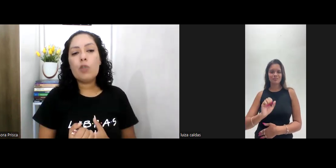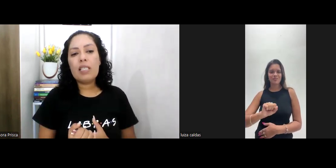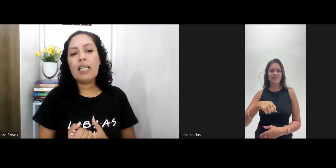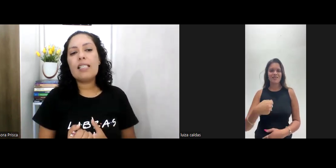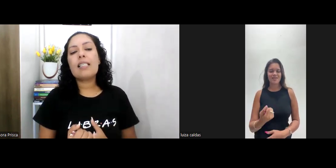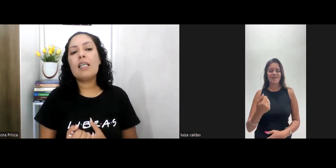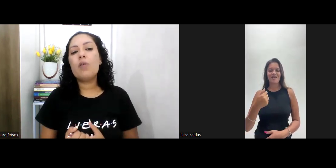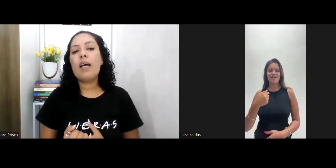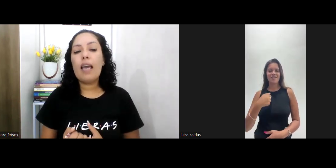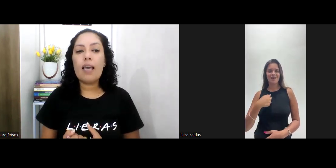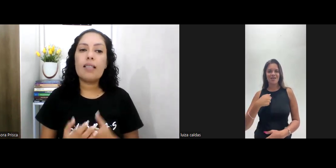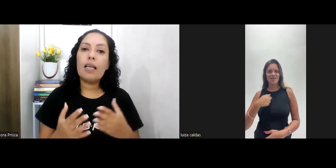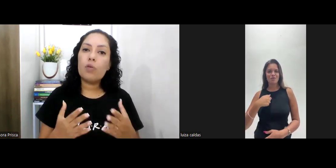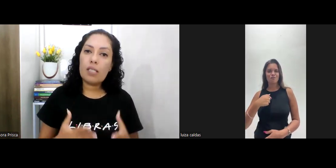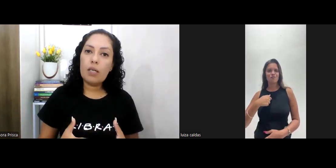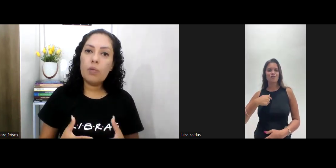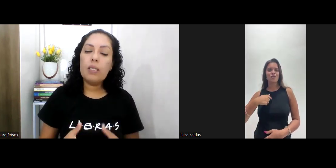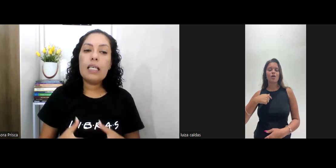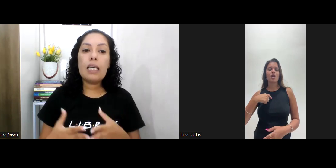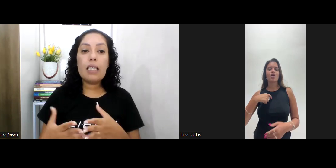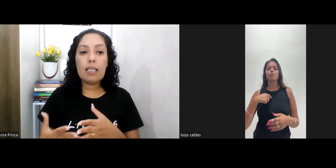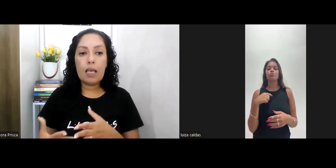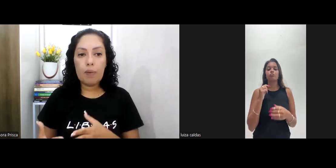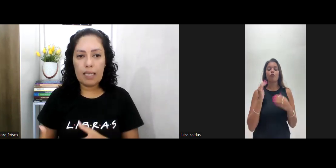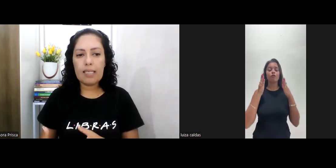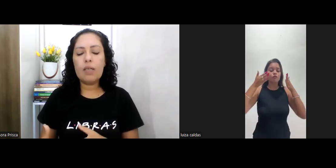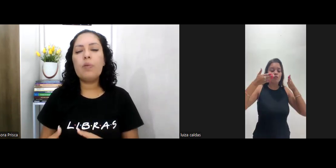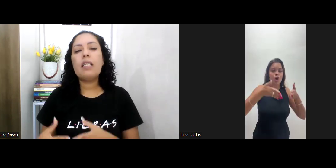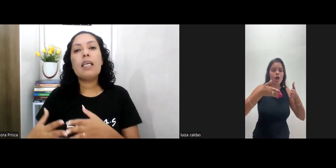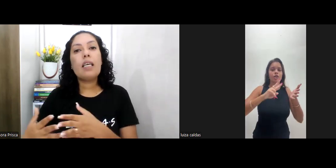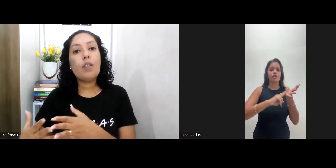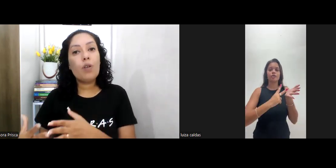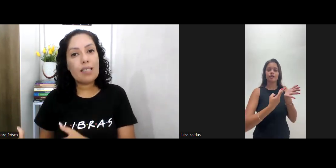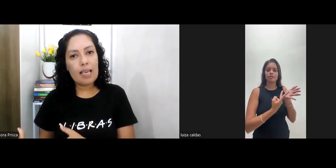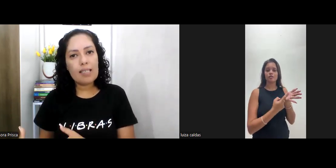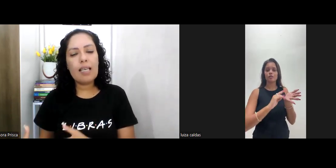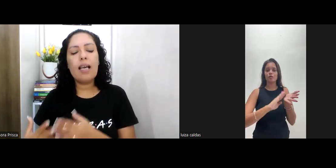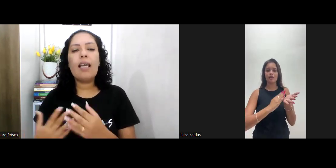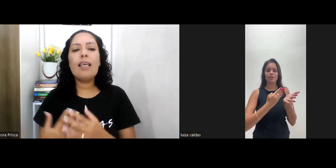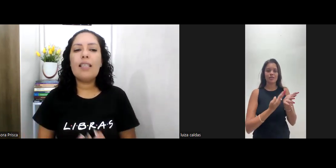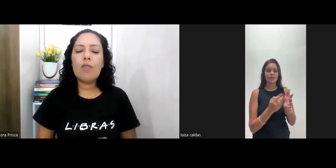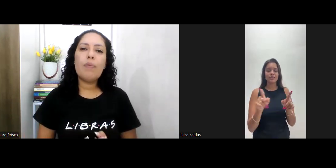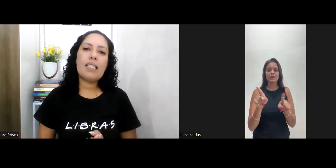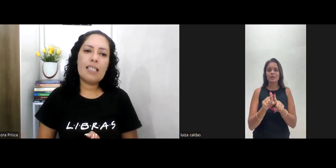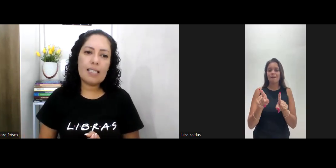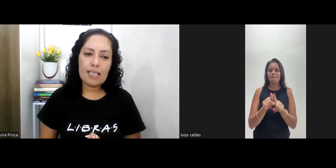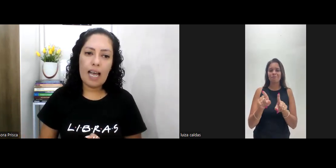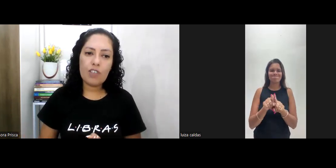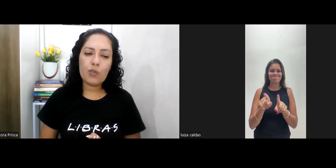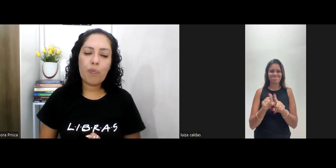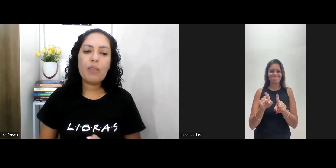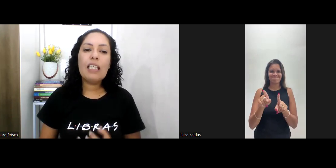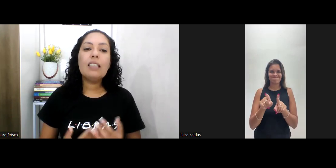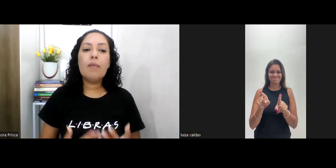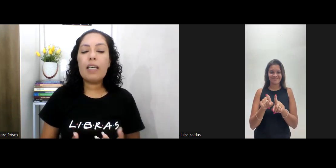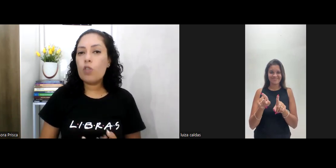minha especialização é em tradução, interpretação e docência em língua brasileira de